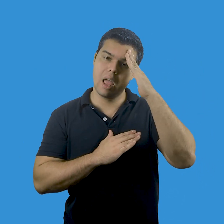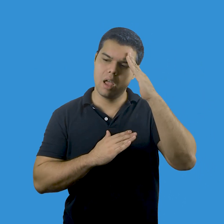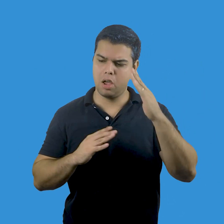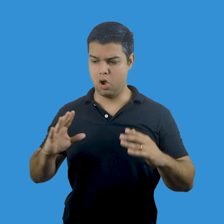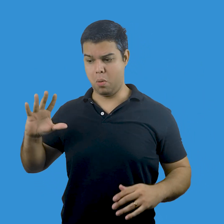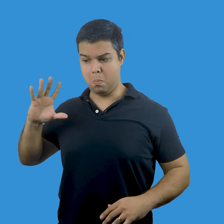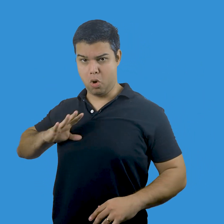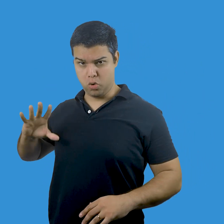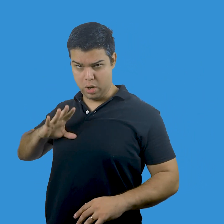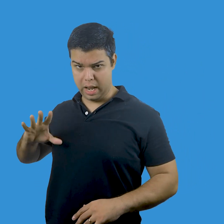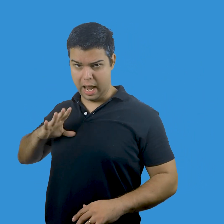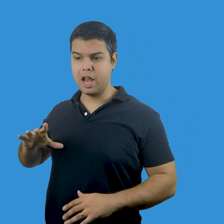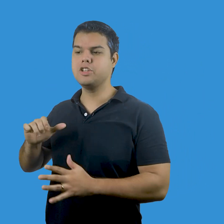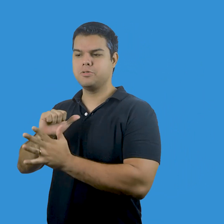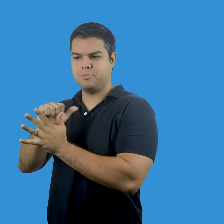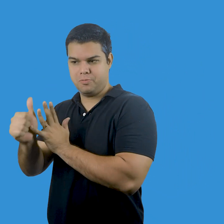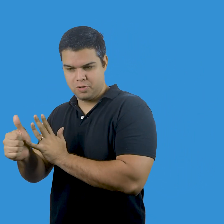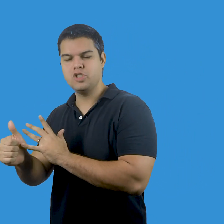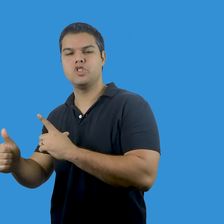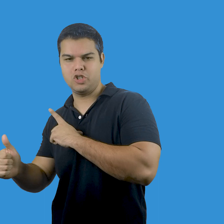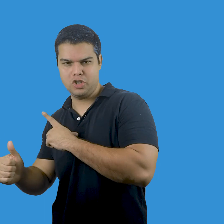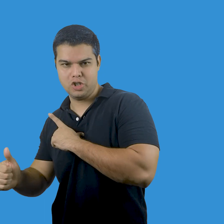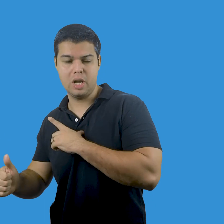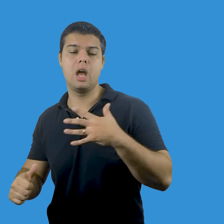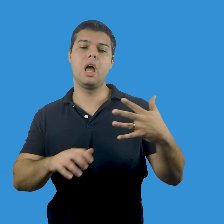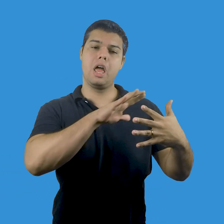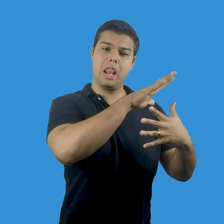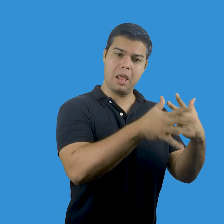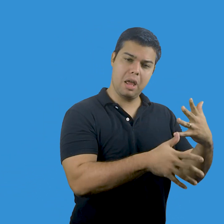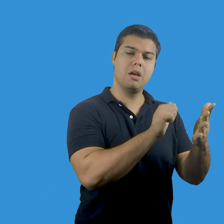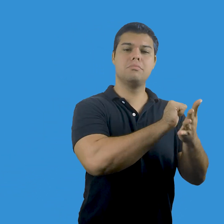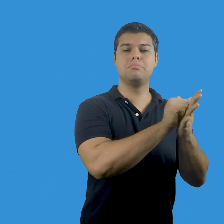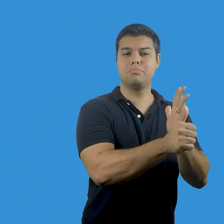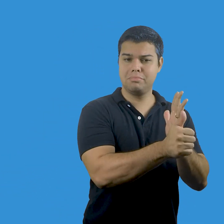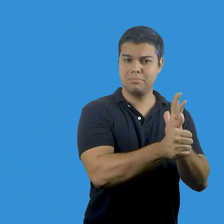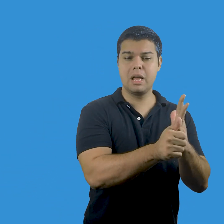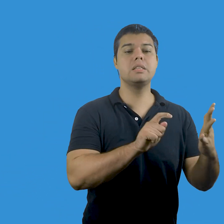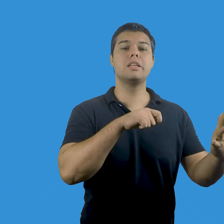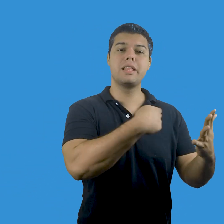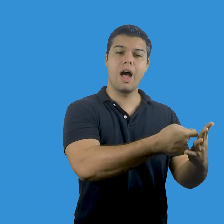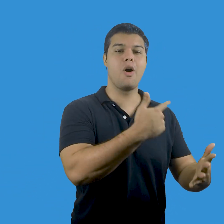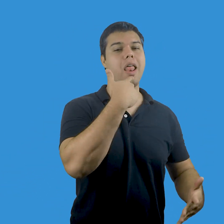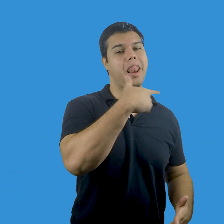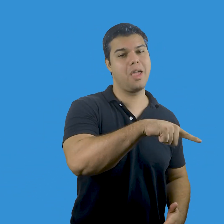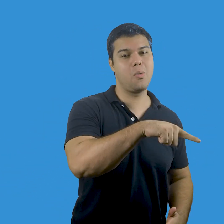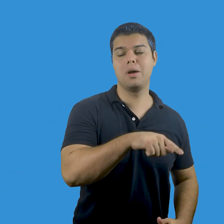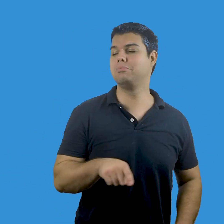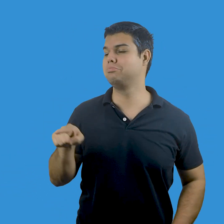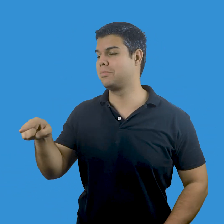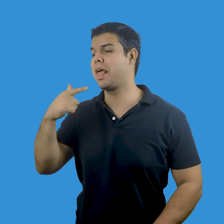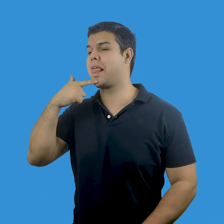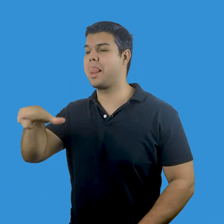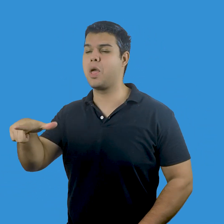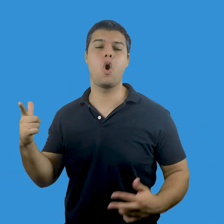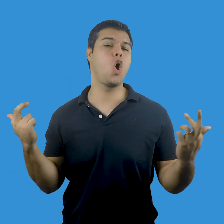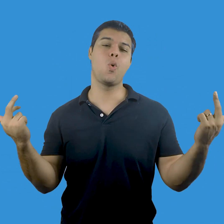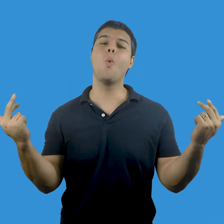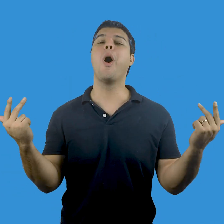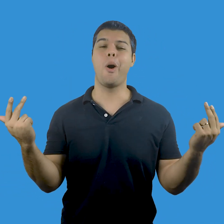português, ela também está presente na Libras. Afinal, é isso que torna possível afirmar que Libras é